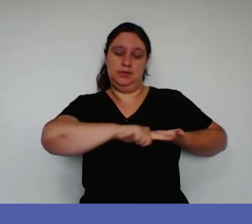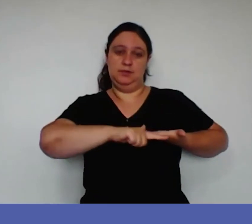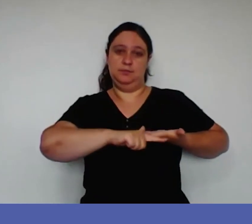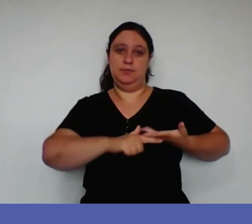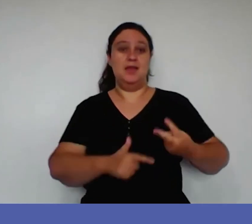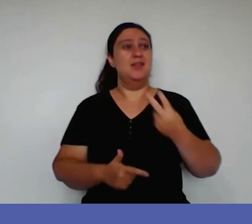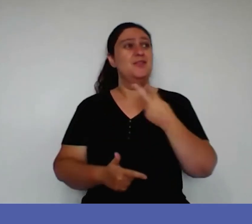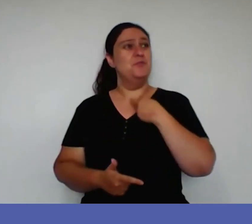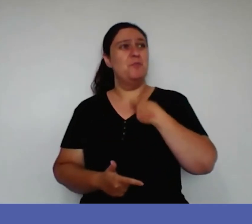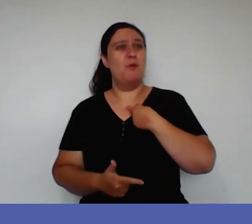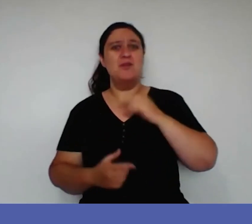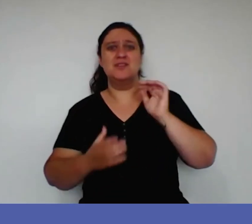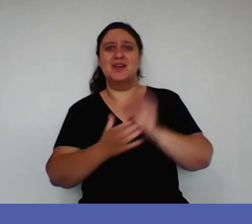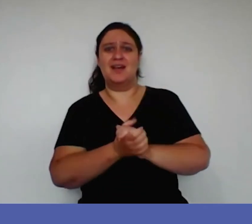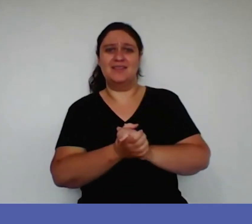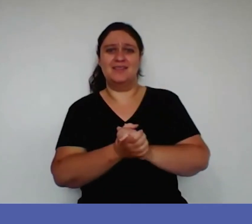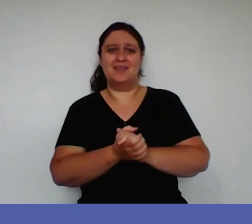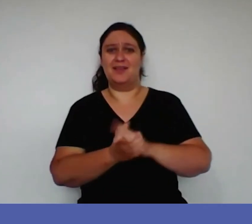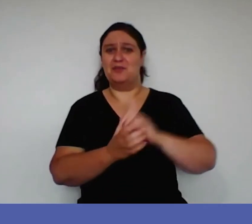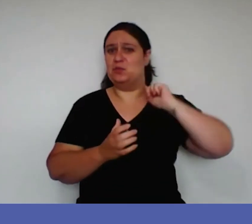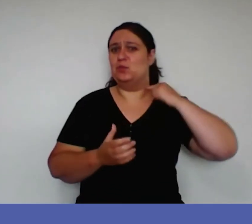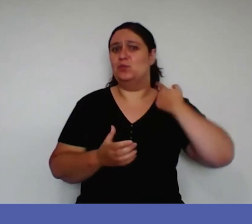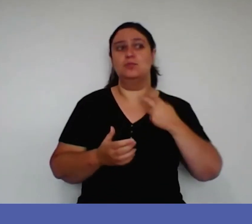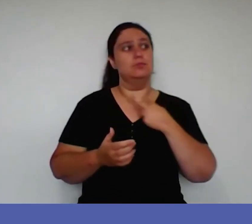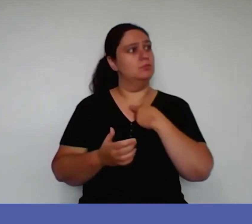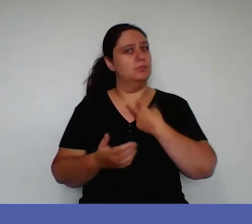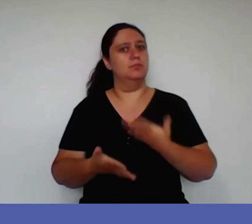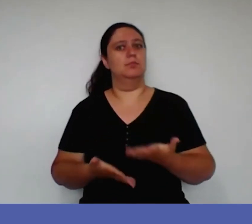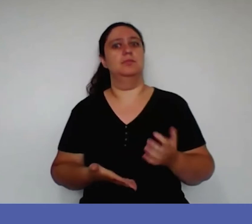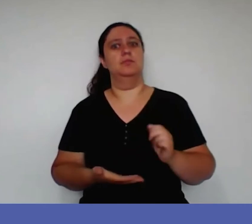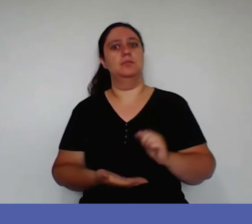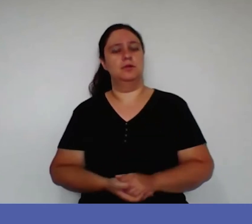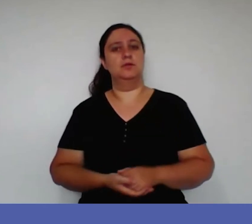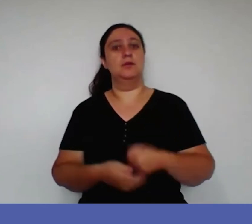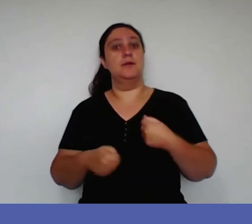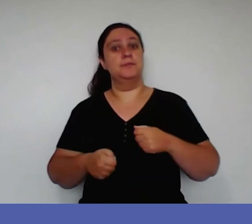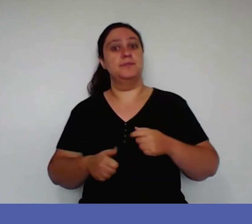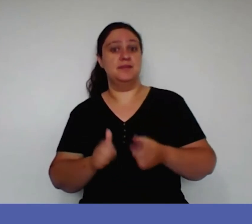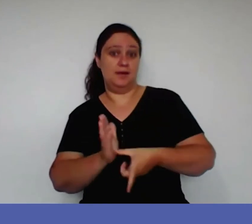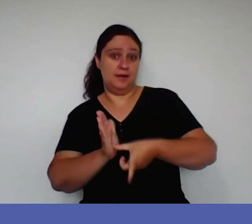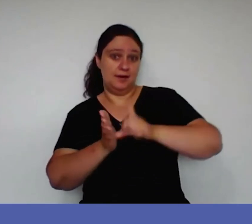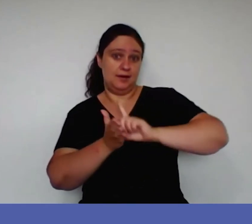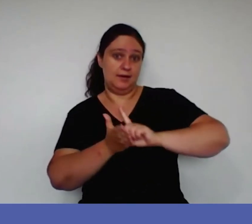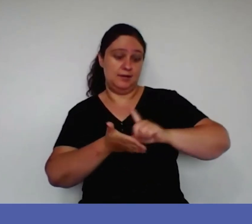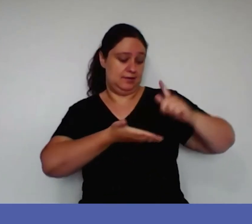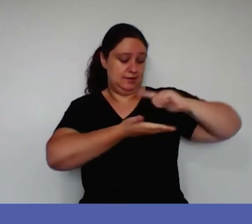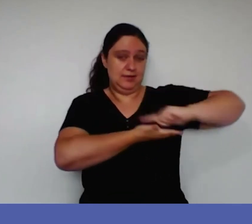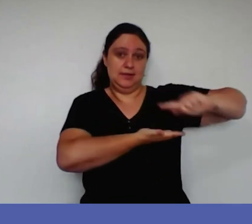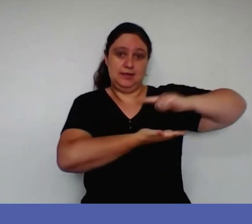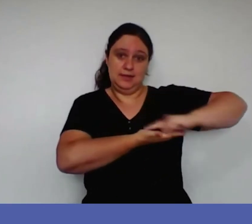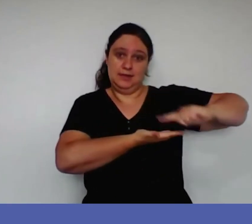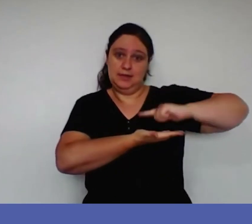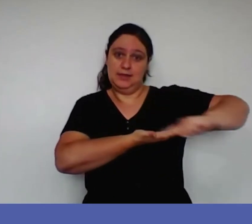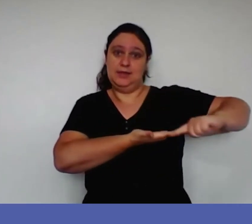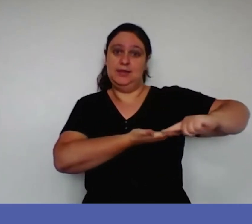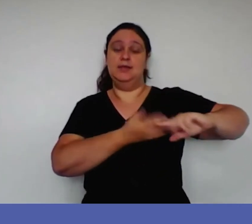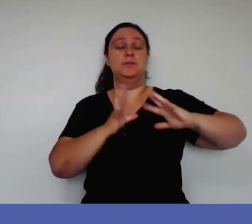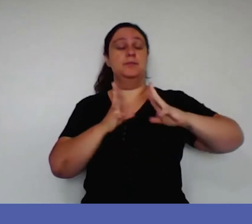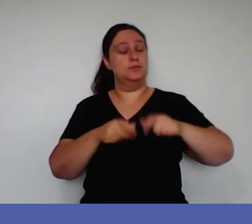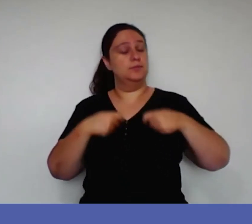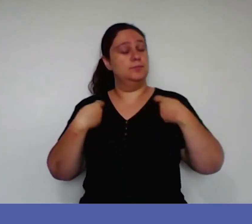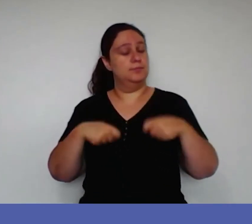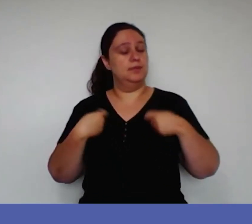com impurezas. Tem que tirar de nós toda a mácula, toda a ruga, toda